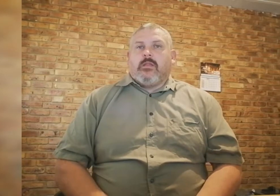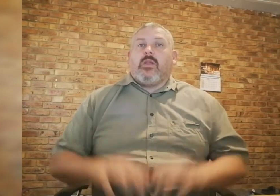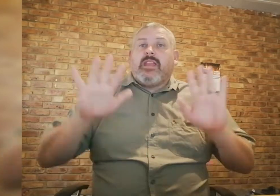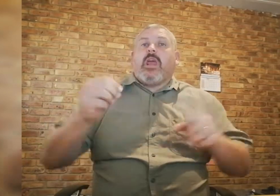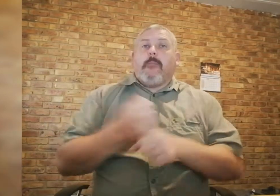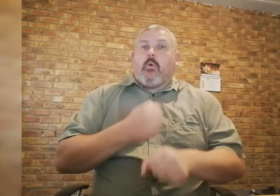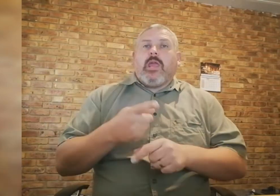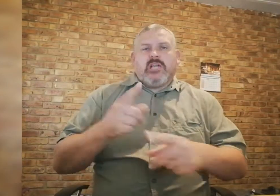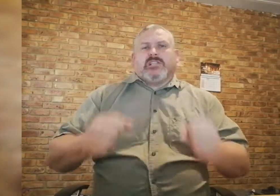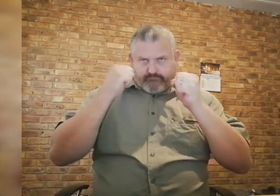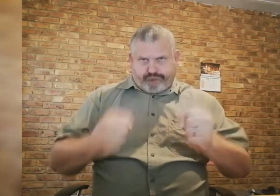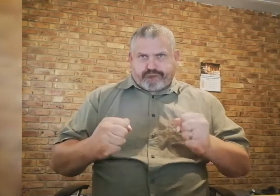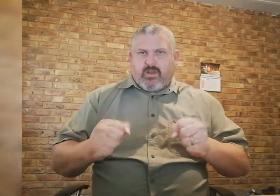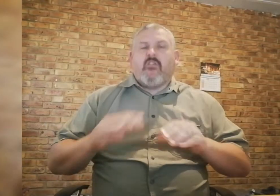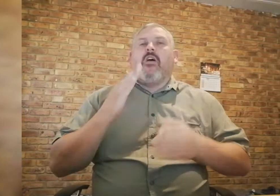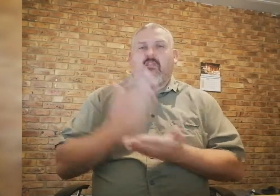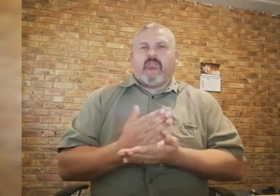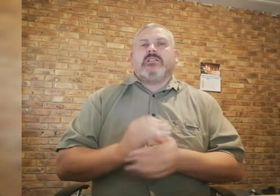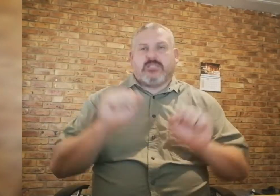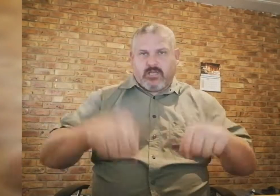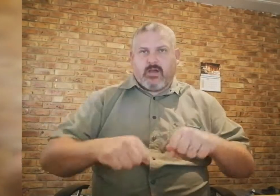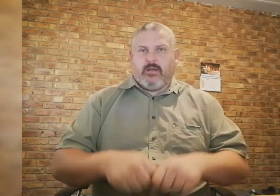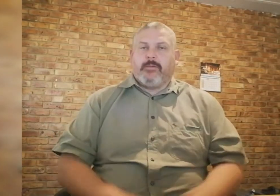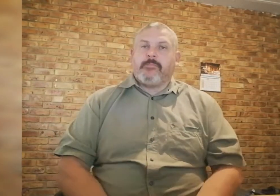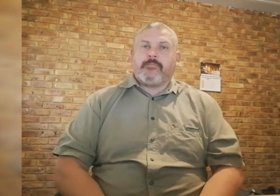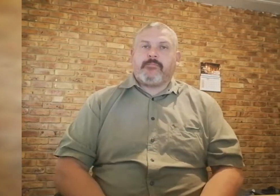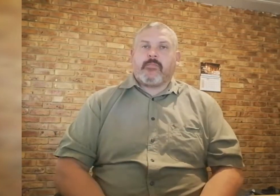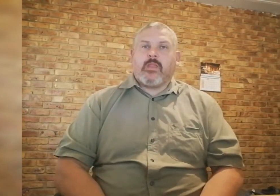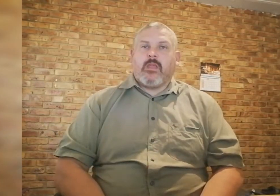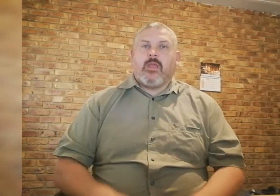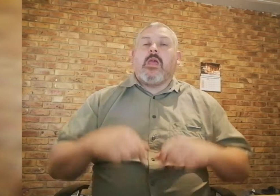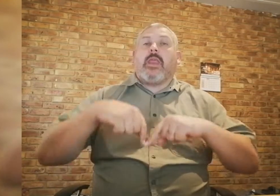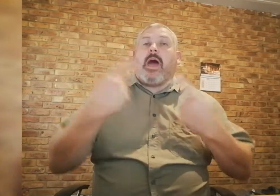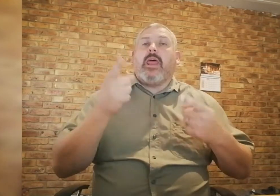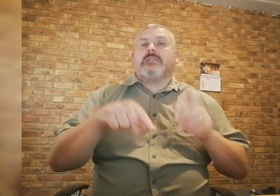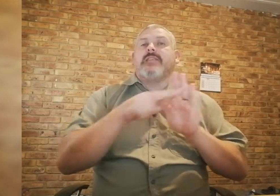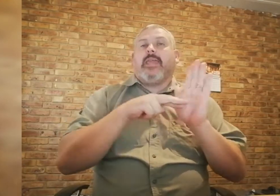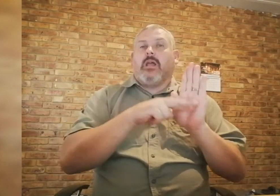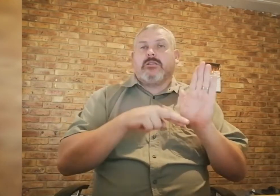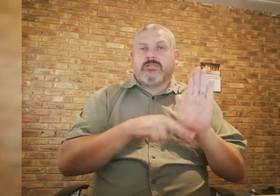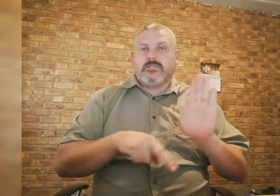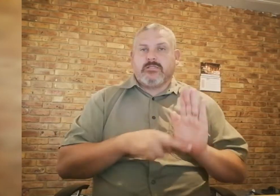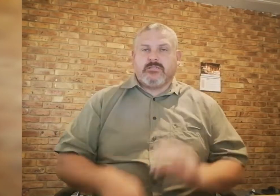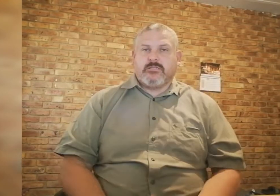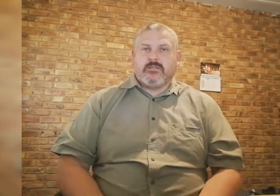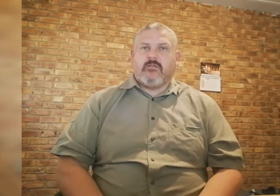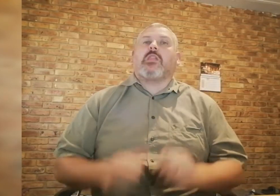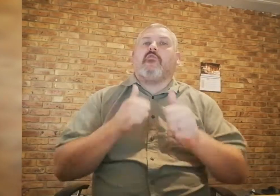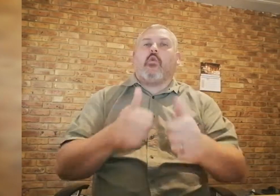Nou die 10 gebooie is vas, ja. Die ander is die heel wat gevolg